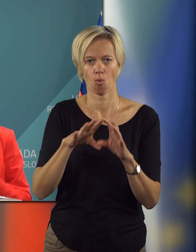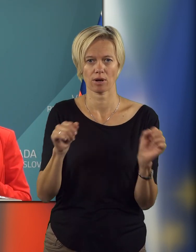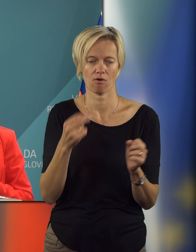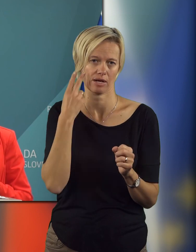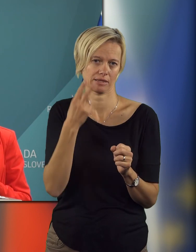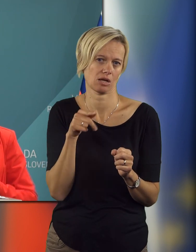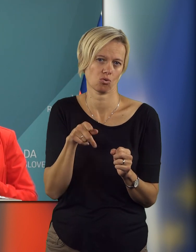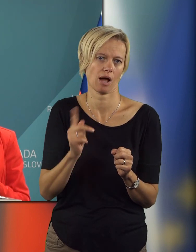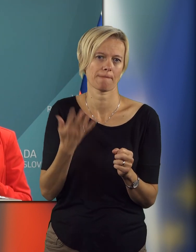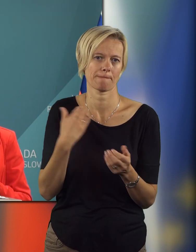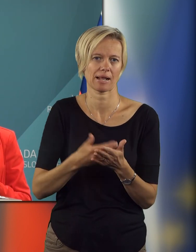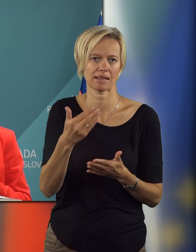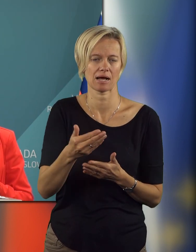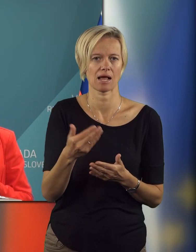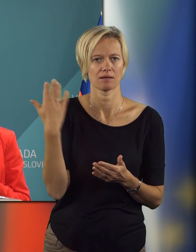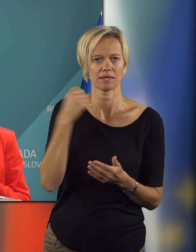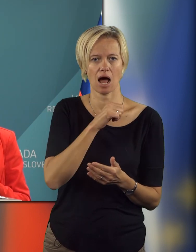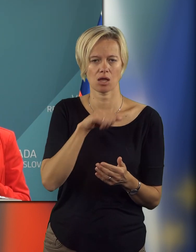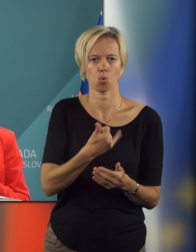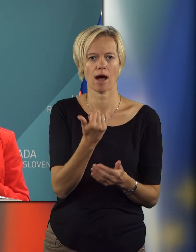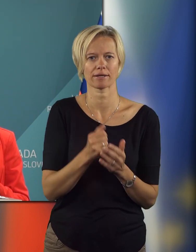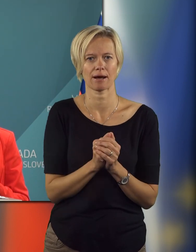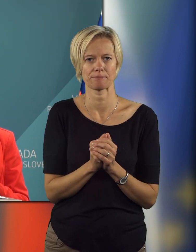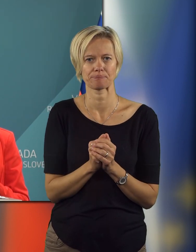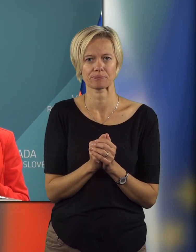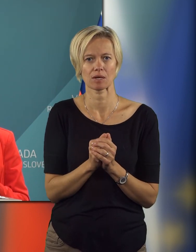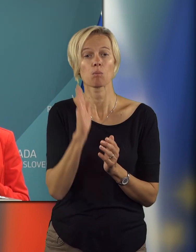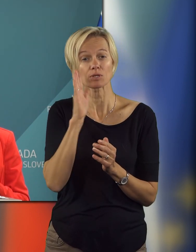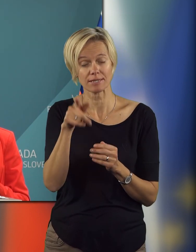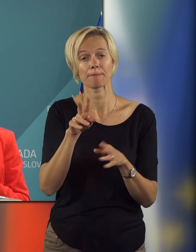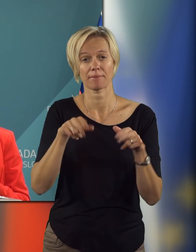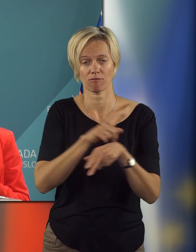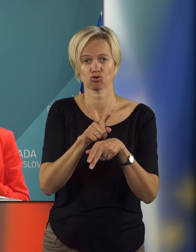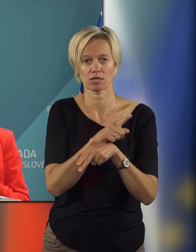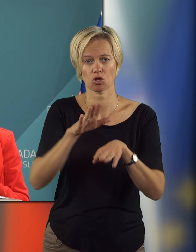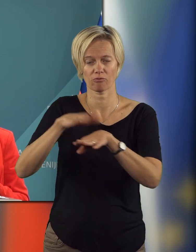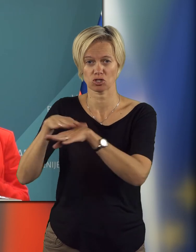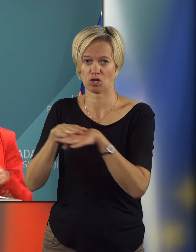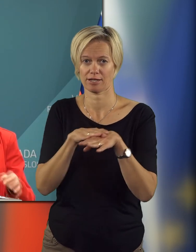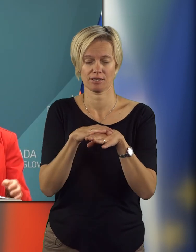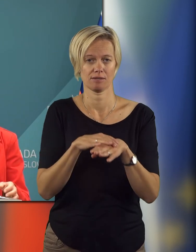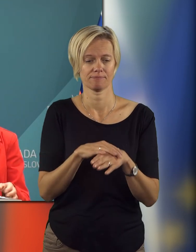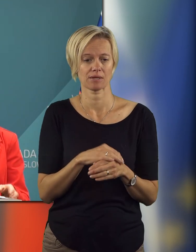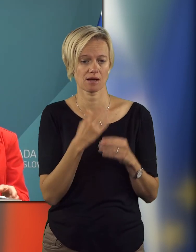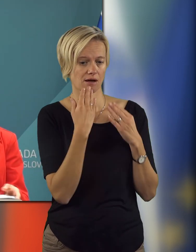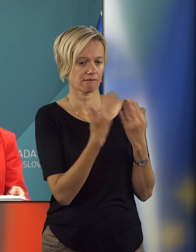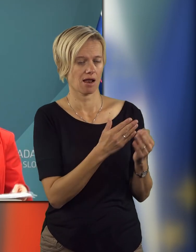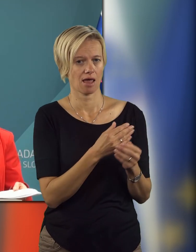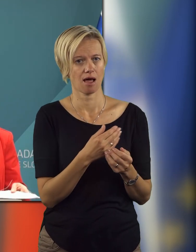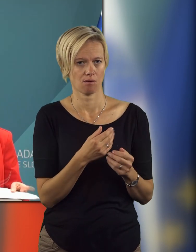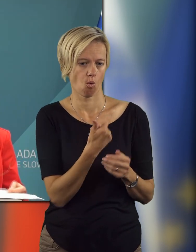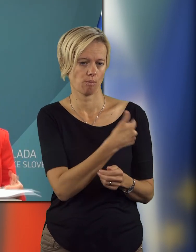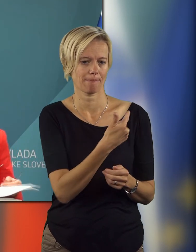glede na to, kar so nam predlagali januarja, februarja. Pa boste pravočasno obveščeni. Hvala lepa,